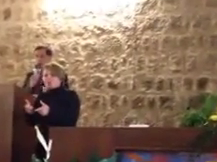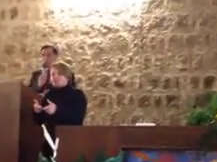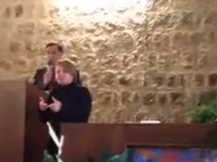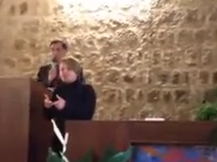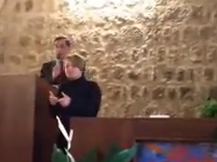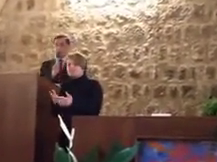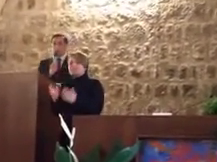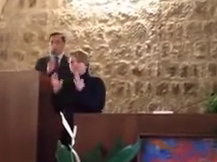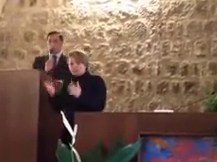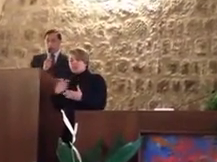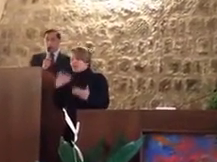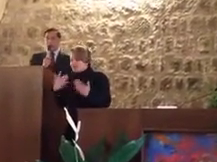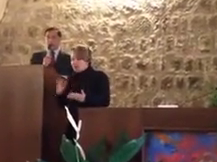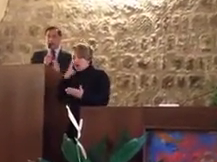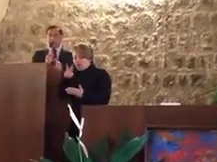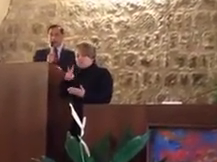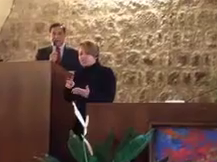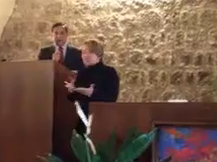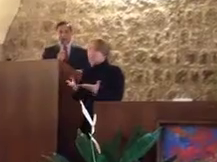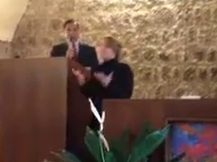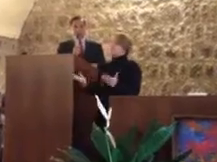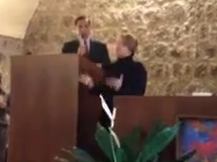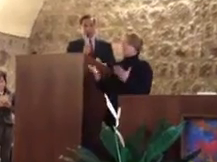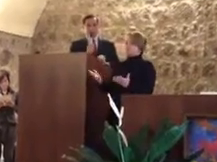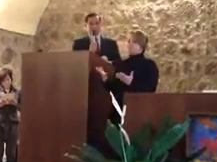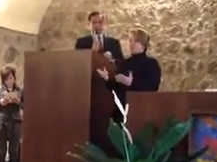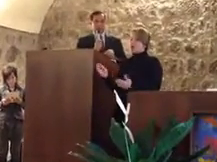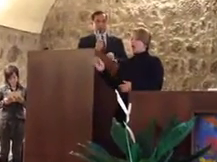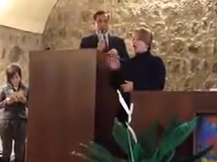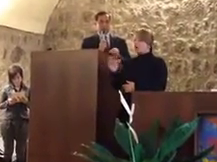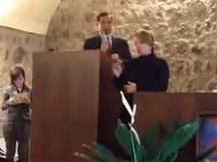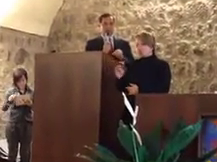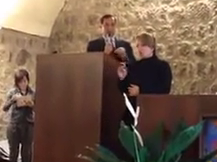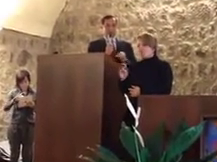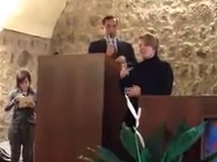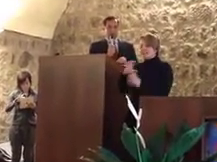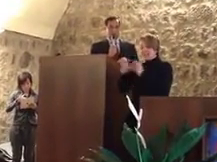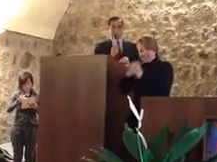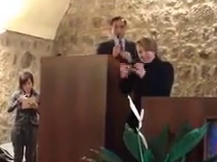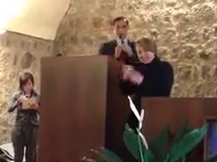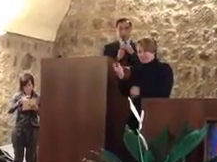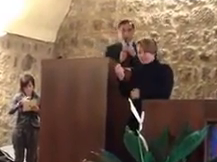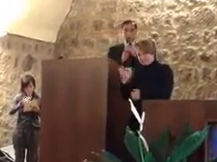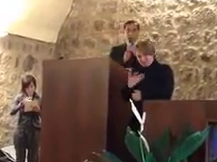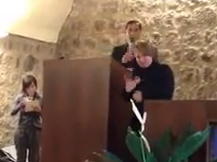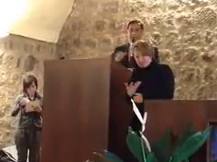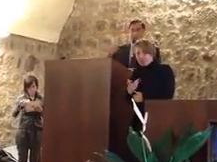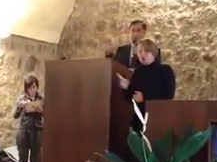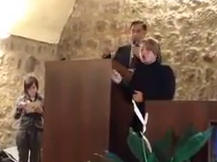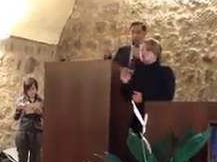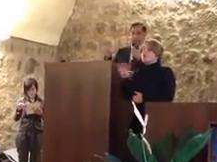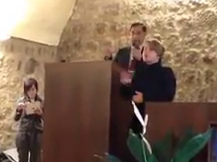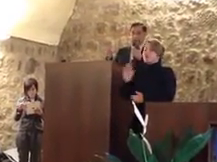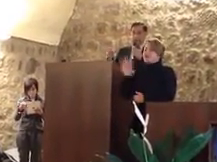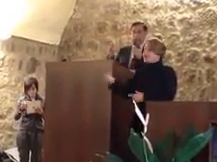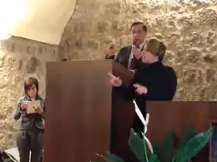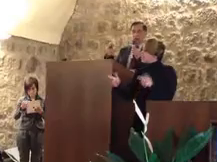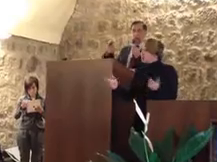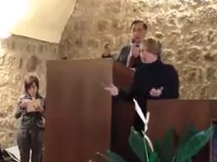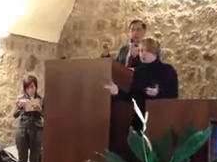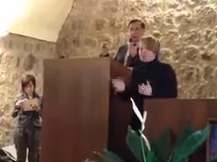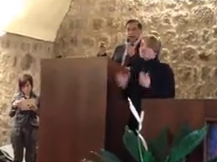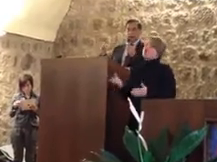ebbene, nonostante tutto ciò, è evidente che laddove c'è una situazione di crisi economica, laddove il welfare non arriva,